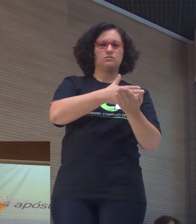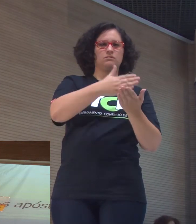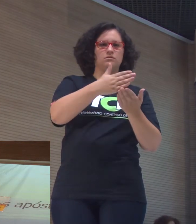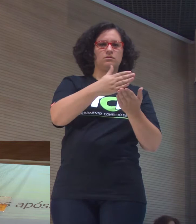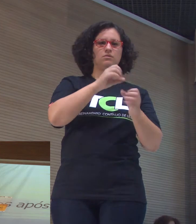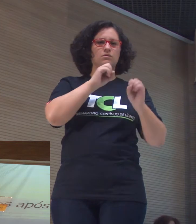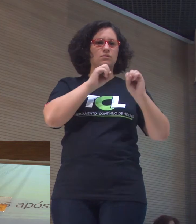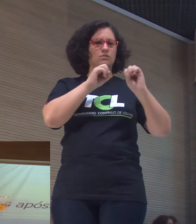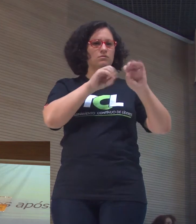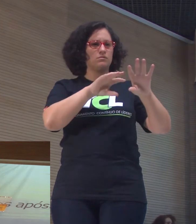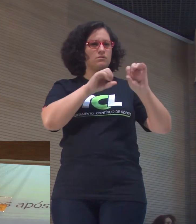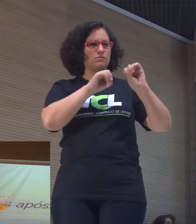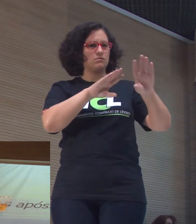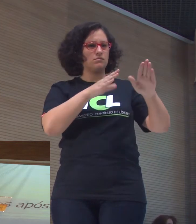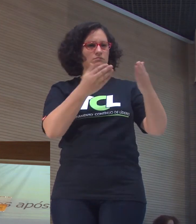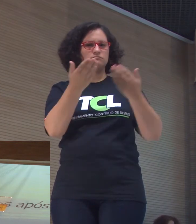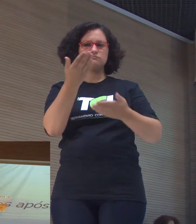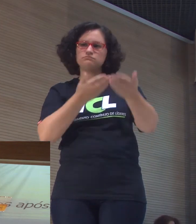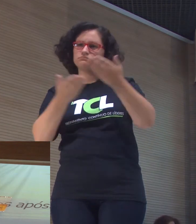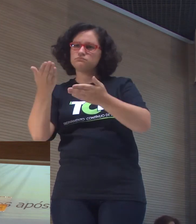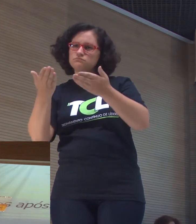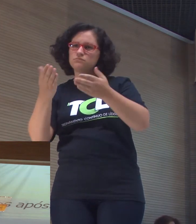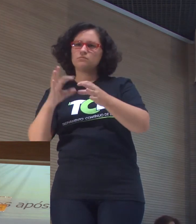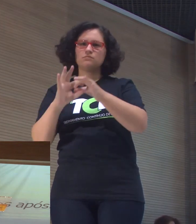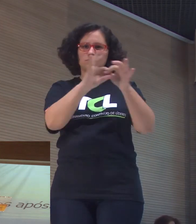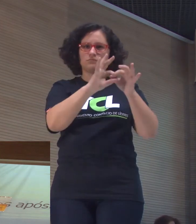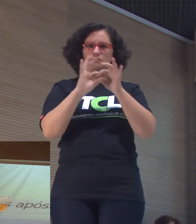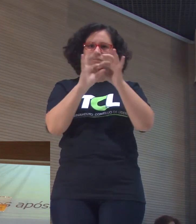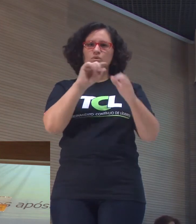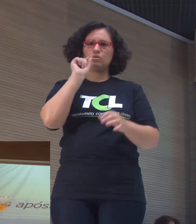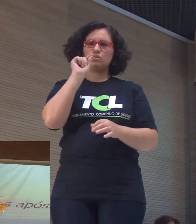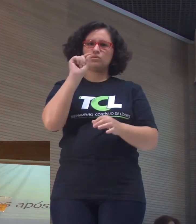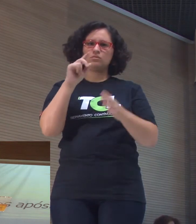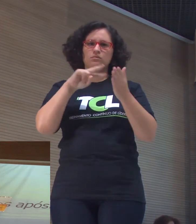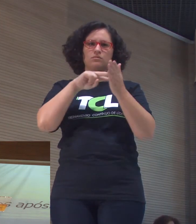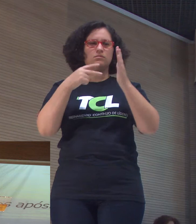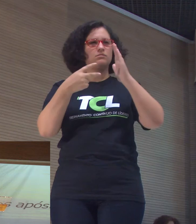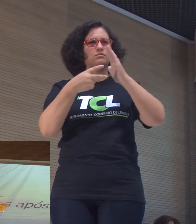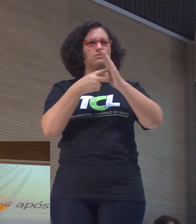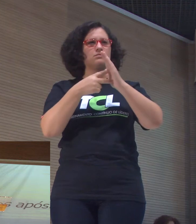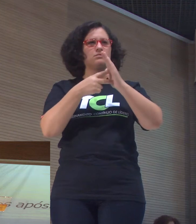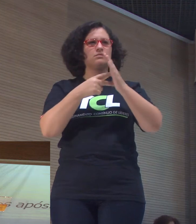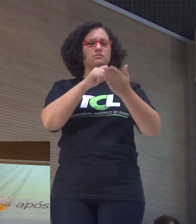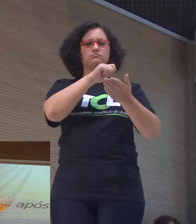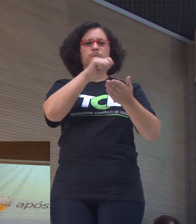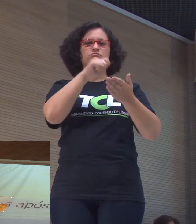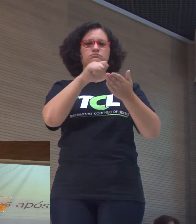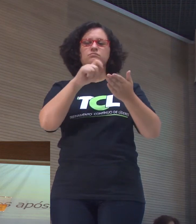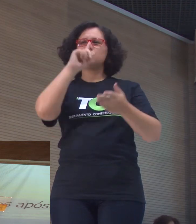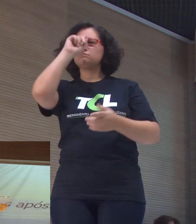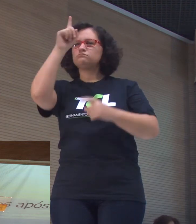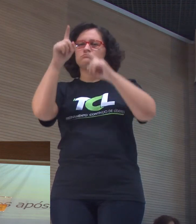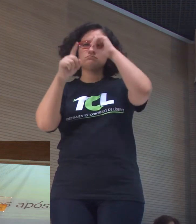ensino pode ser relacionado com unidade? O que ensino tem a ver com unidade? Anota aí alguma ideia